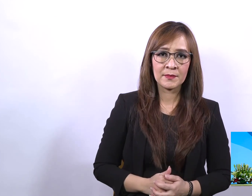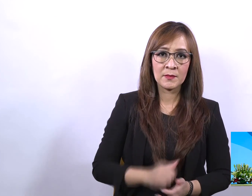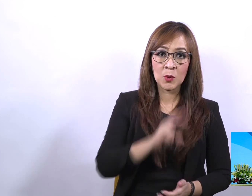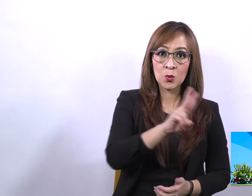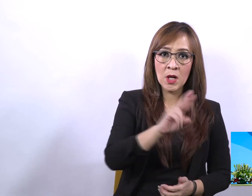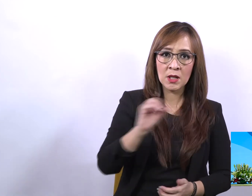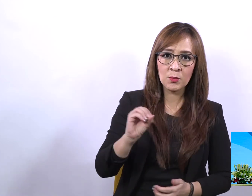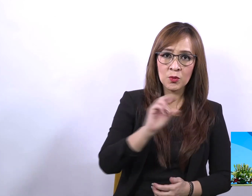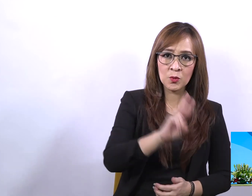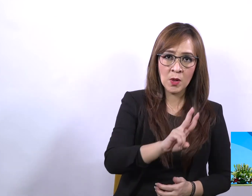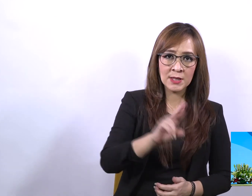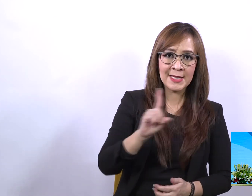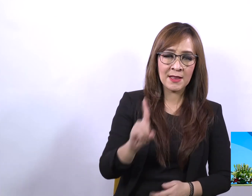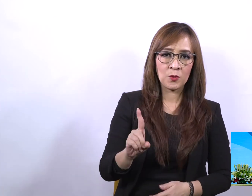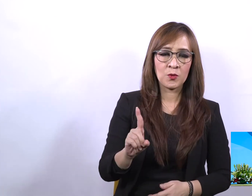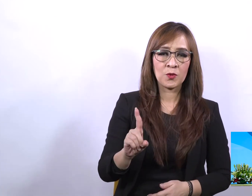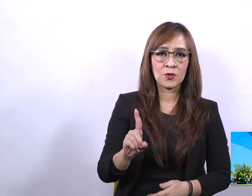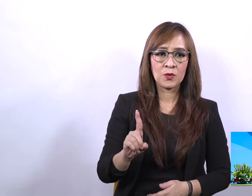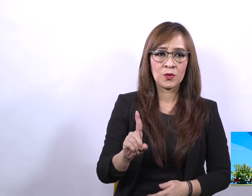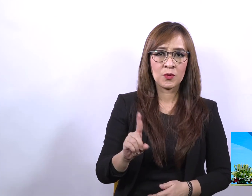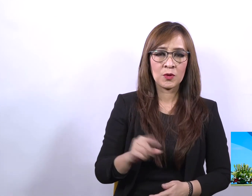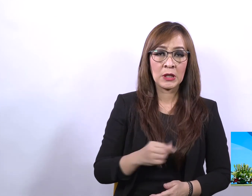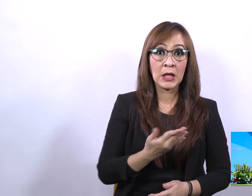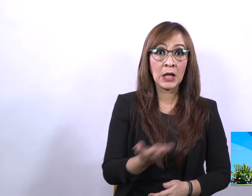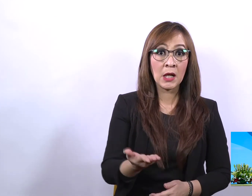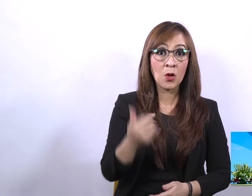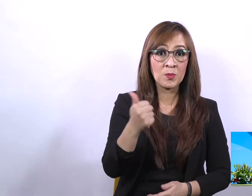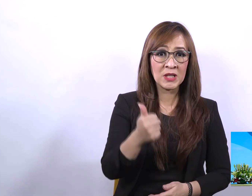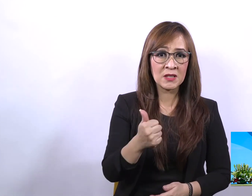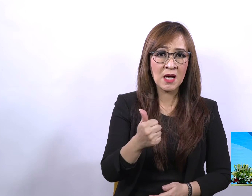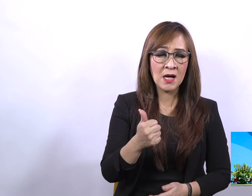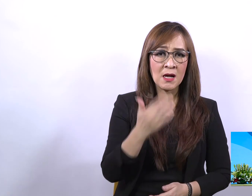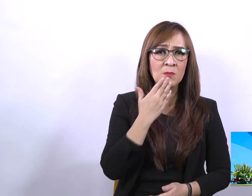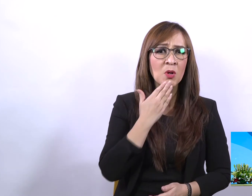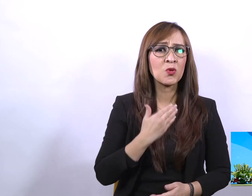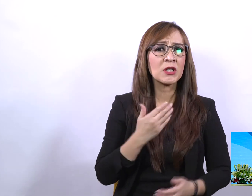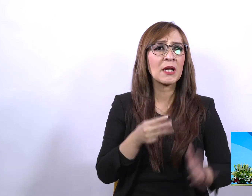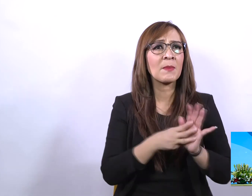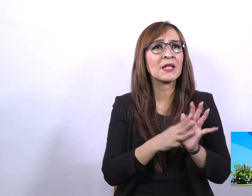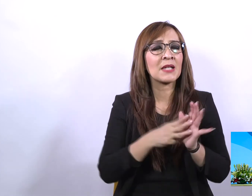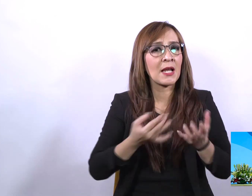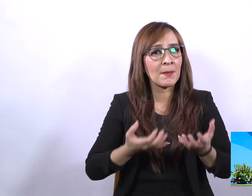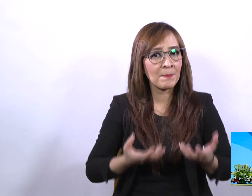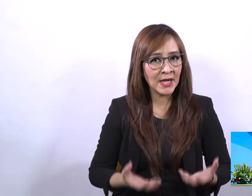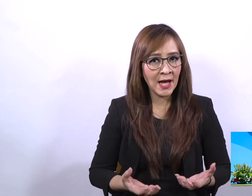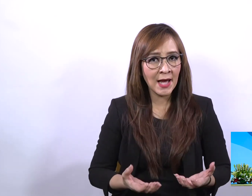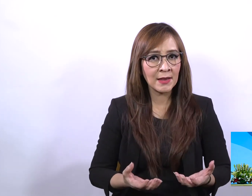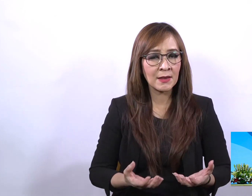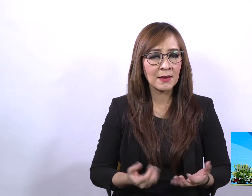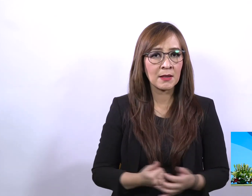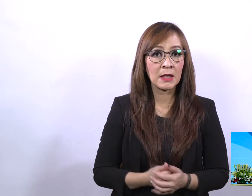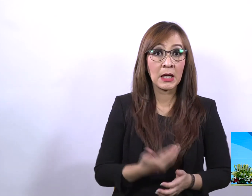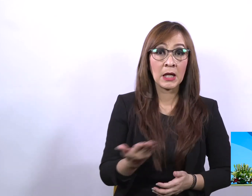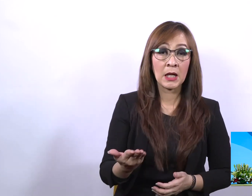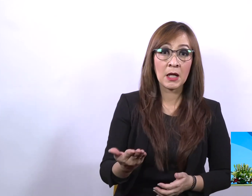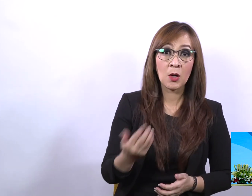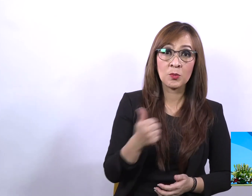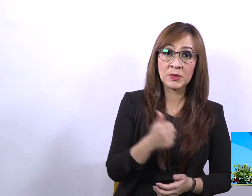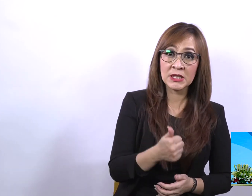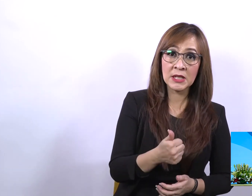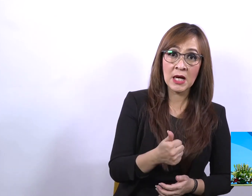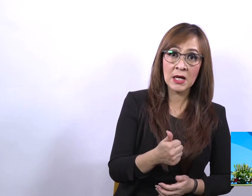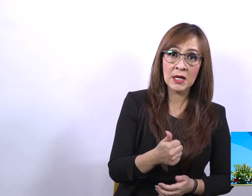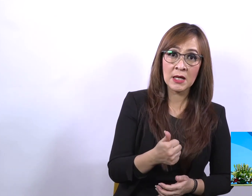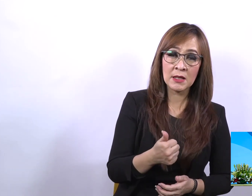2002 Hai Aku bisanya menghadapi masa-masa yang berat dan suka 2021